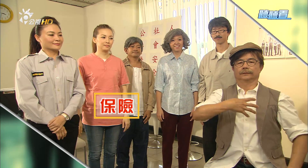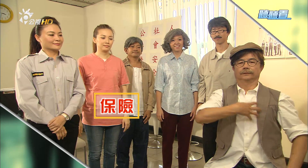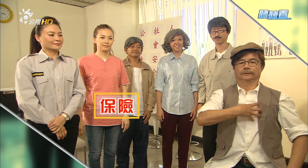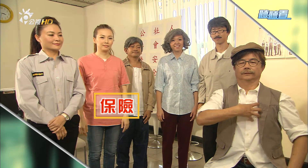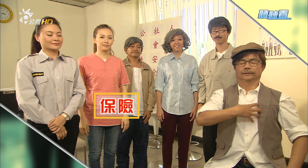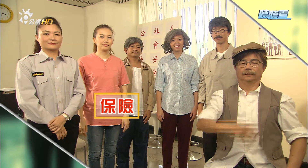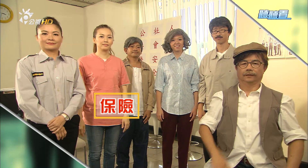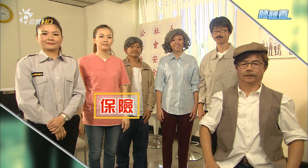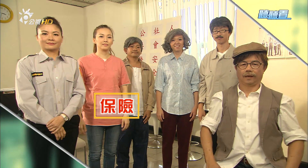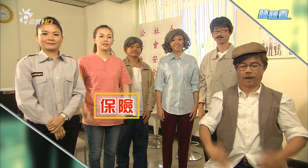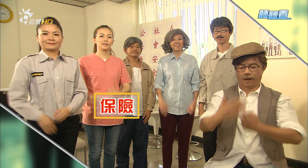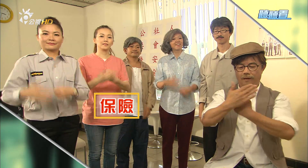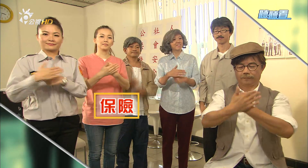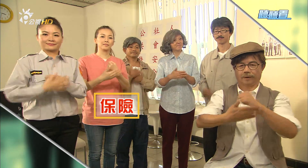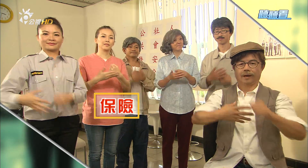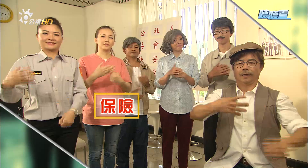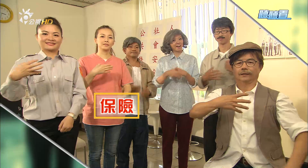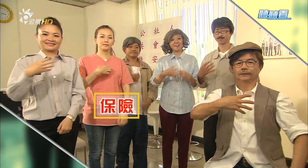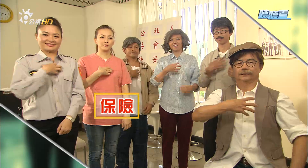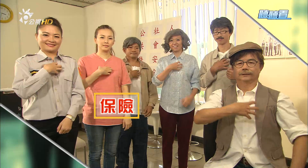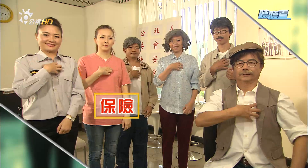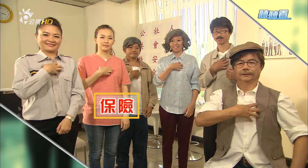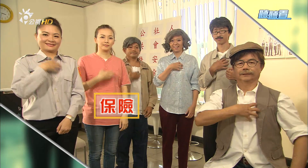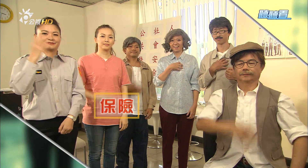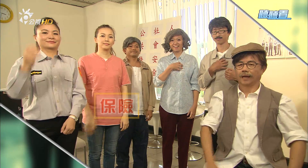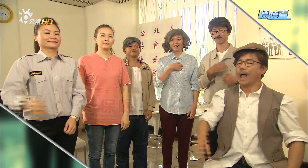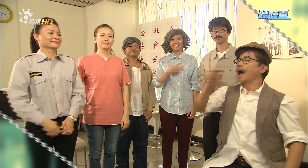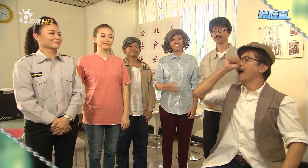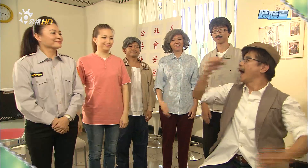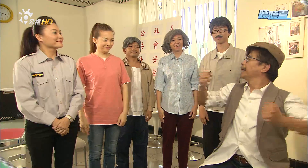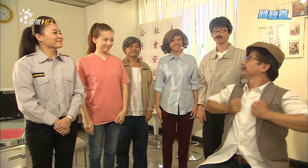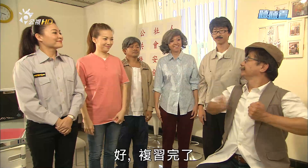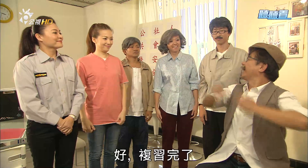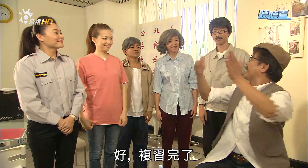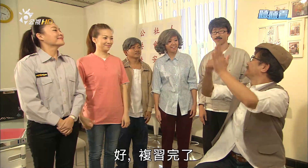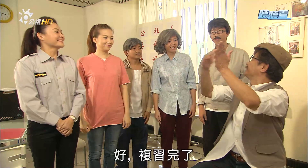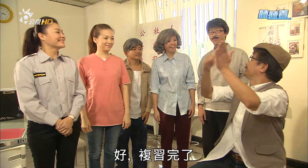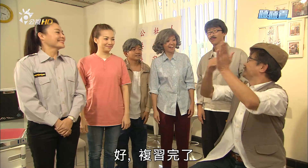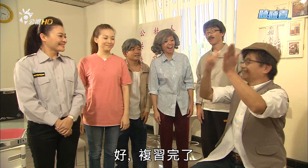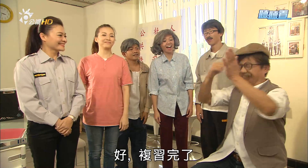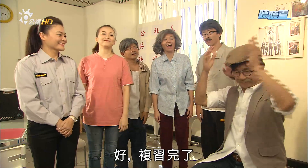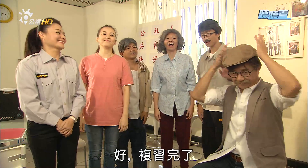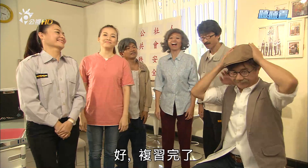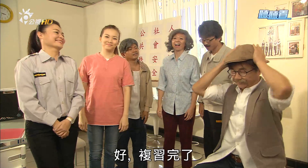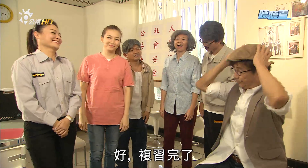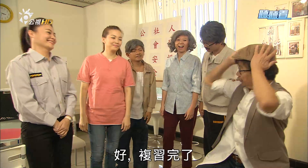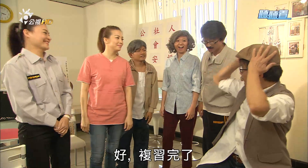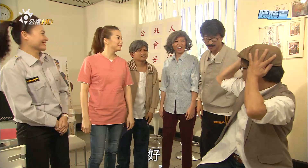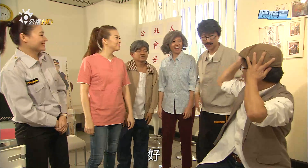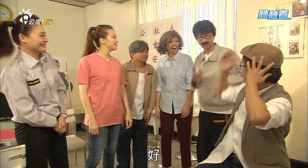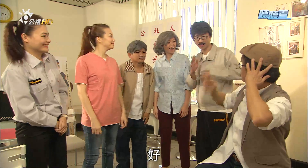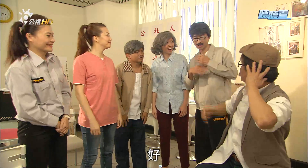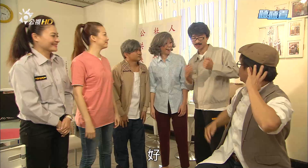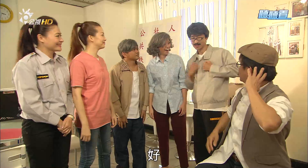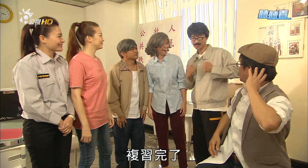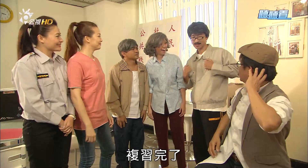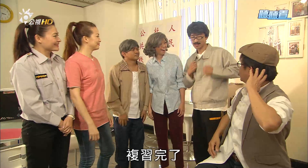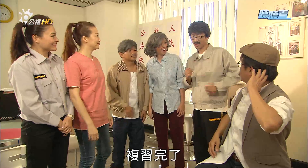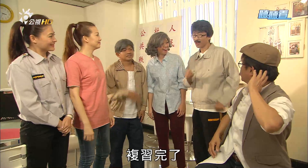保险 保险。 好，复习完了。 哎， 复习完了，